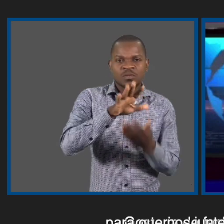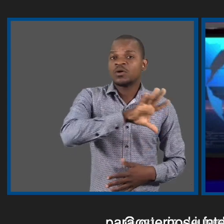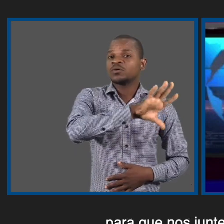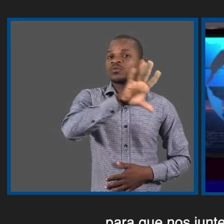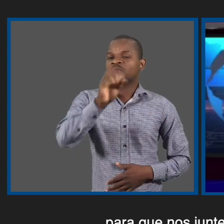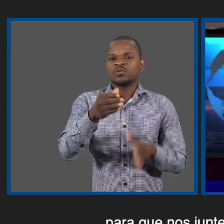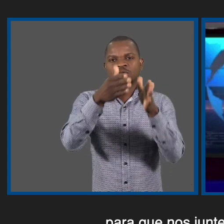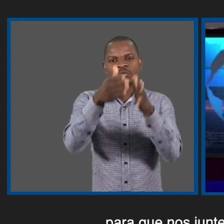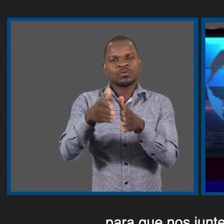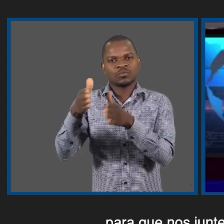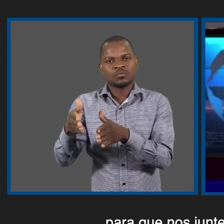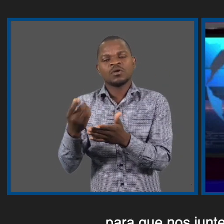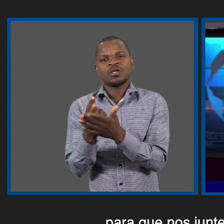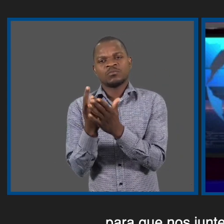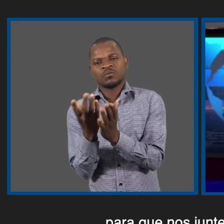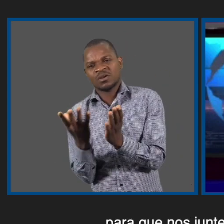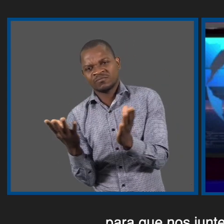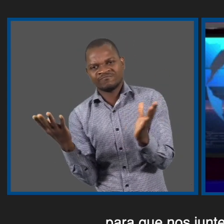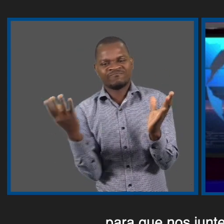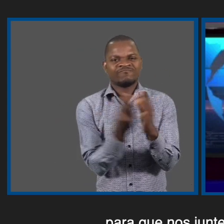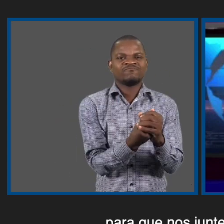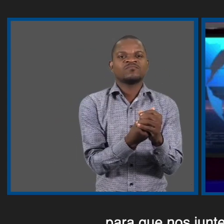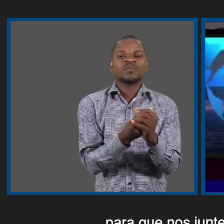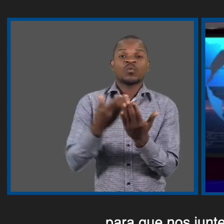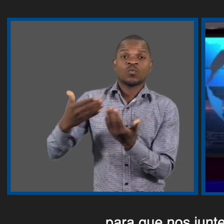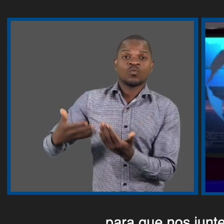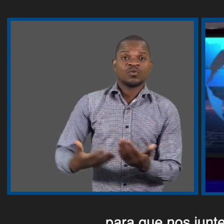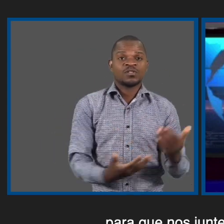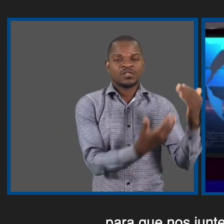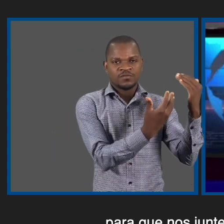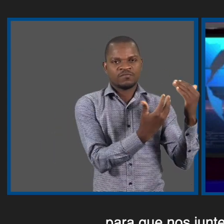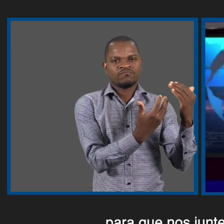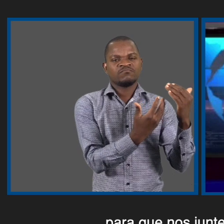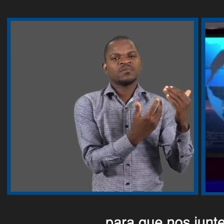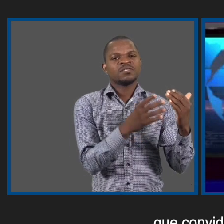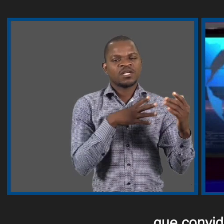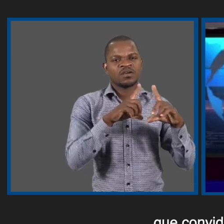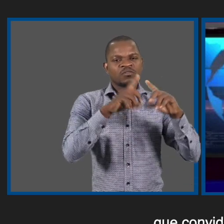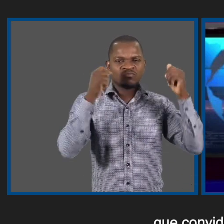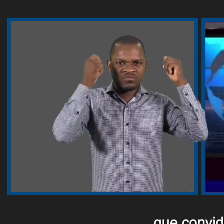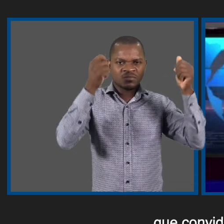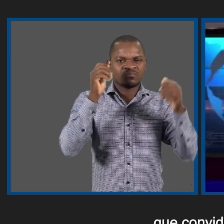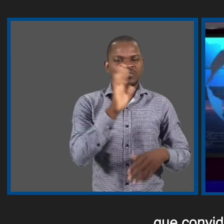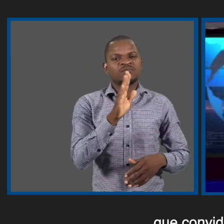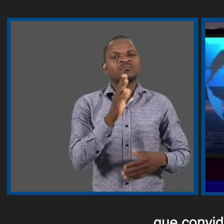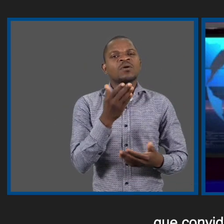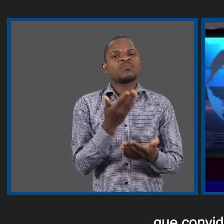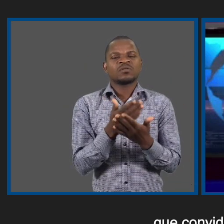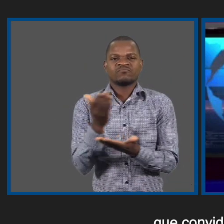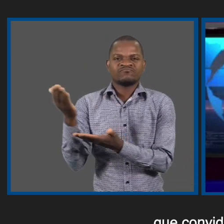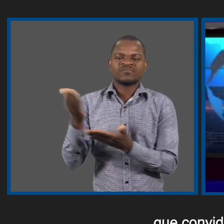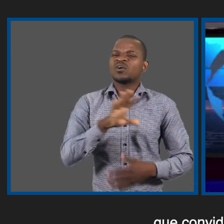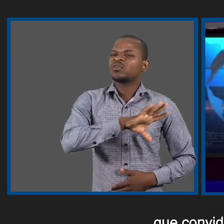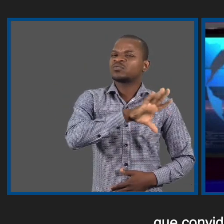nós, para que juntemos ao movimento mundial de Unicef, Movimento Reimaginar, que convida